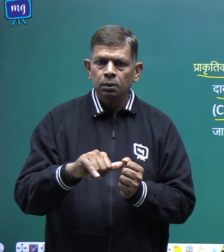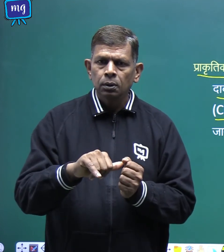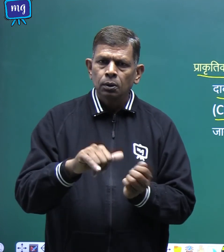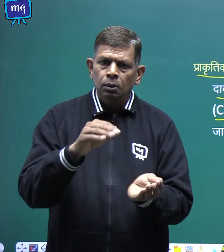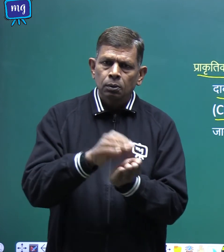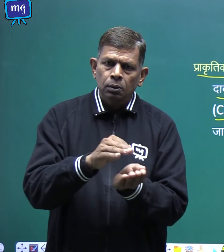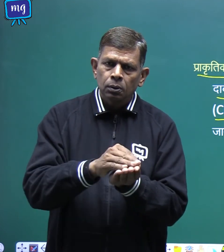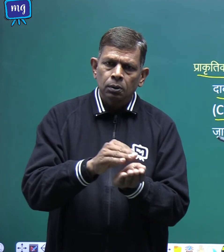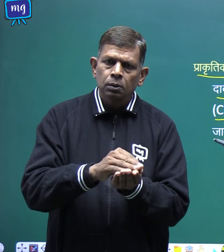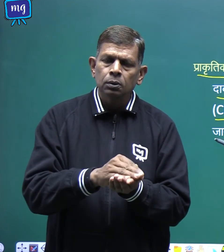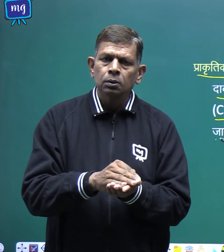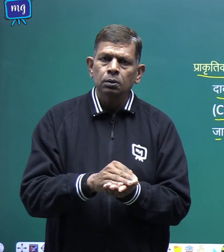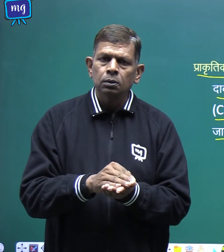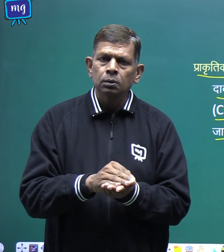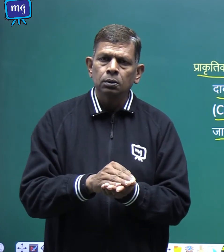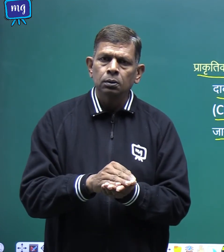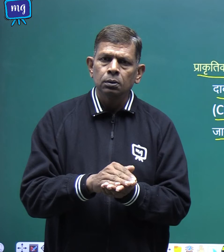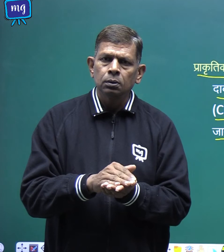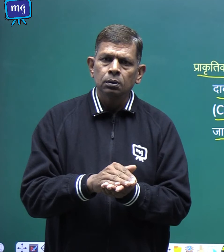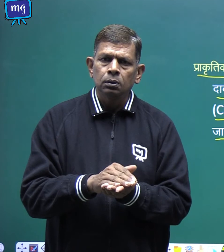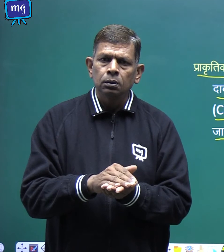भंडारित किया जाता है।